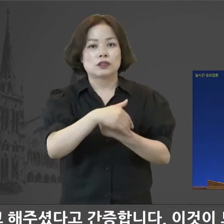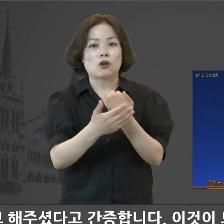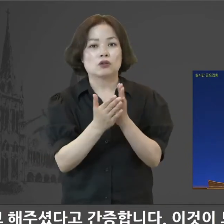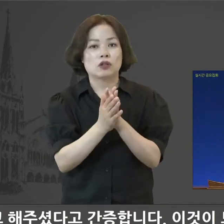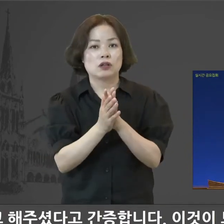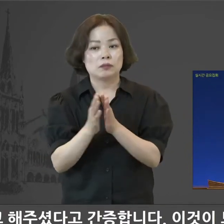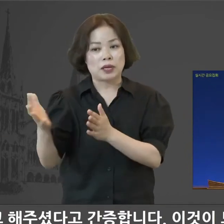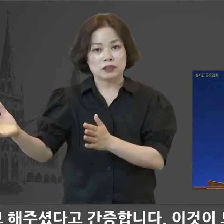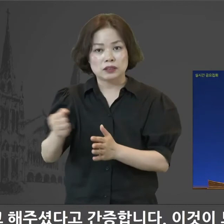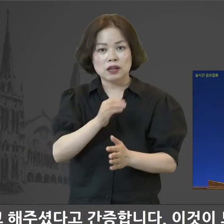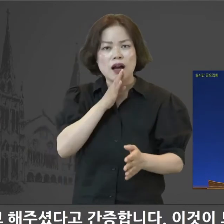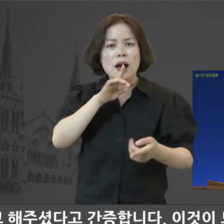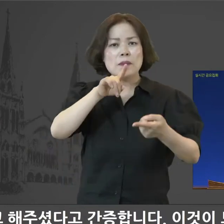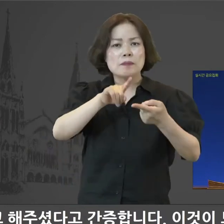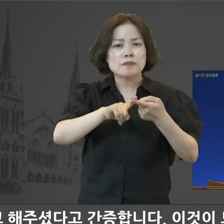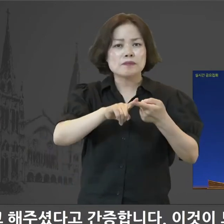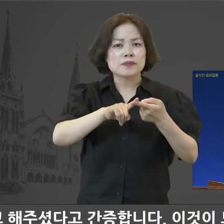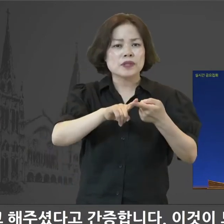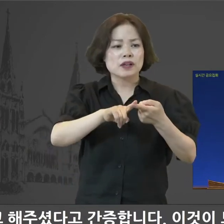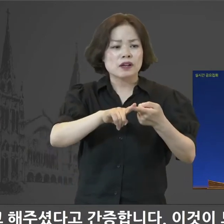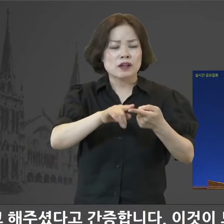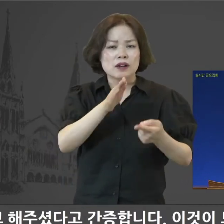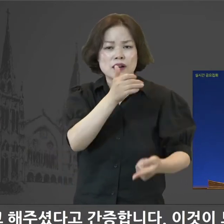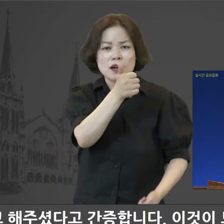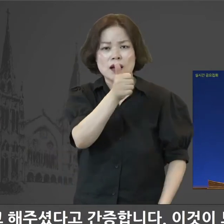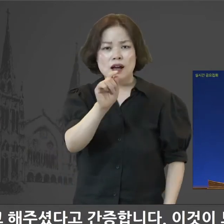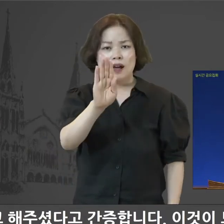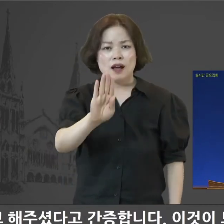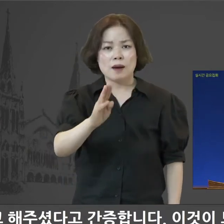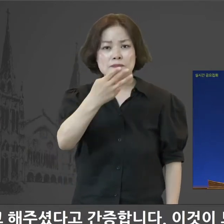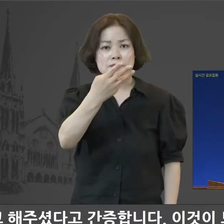말씀을 가져다가 합리화시키는 게 보수입니까?